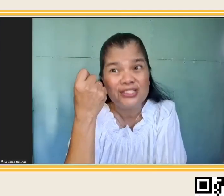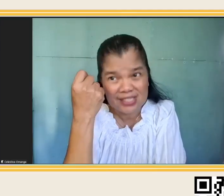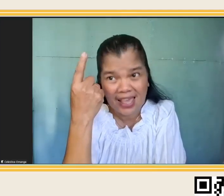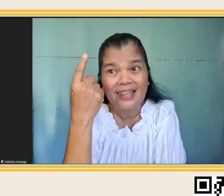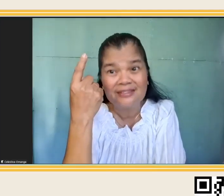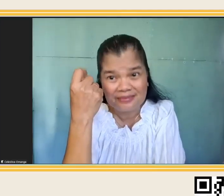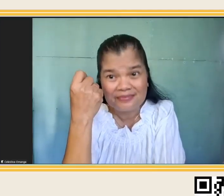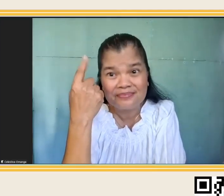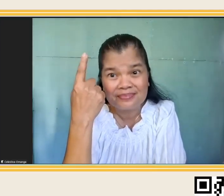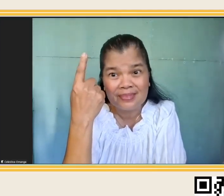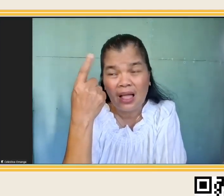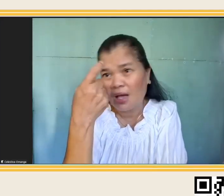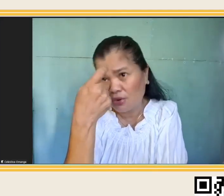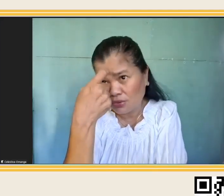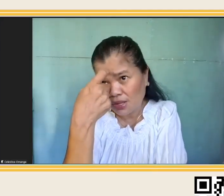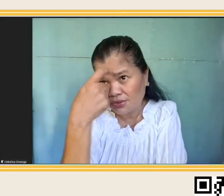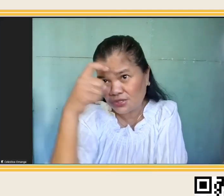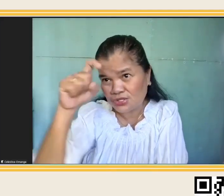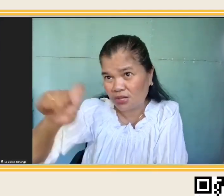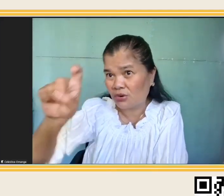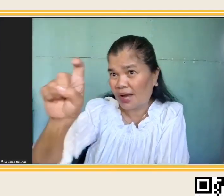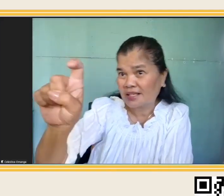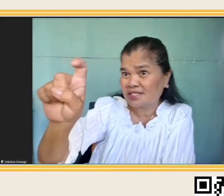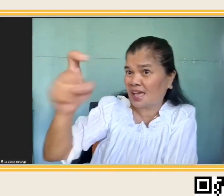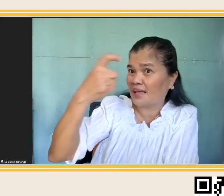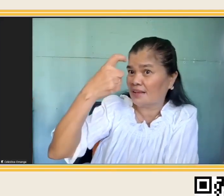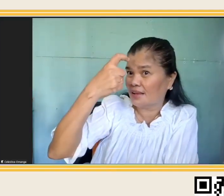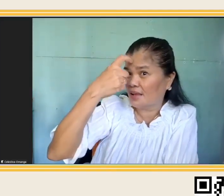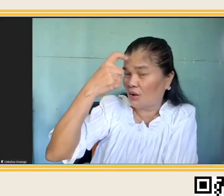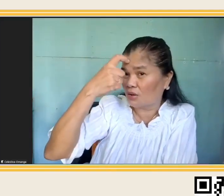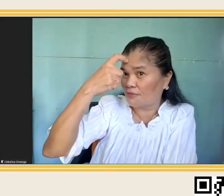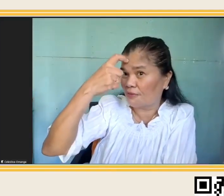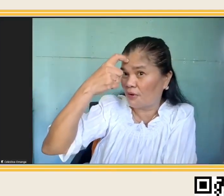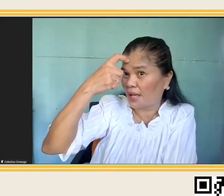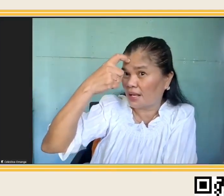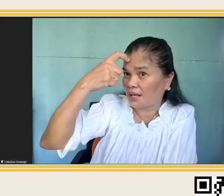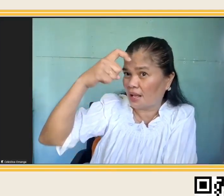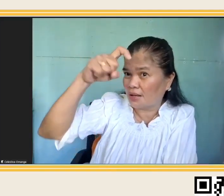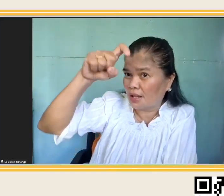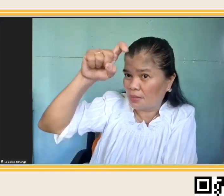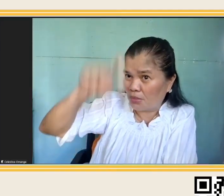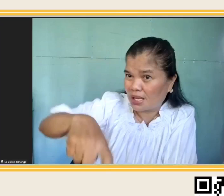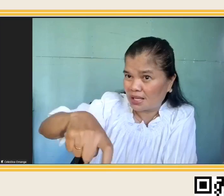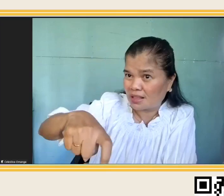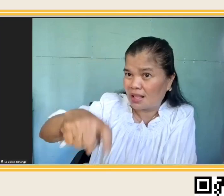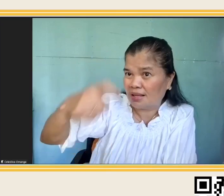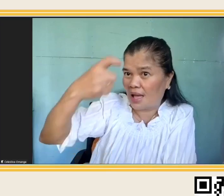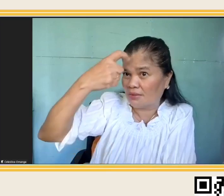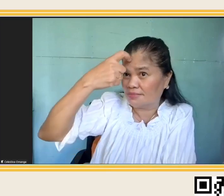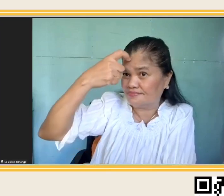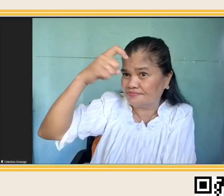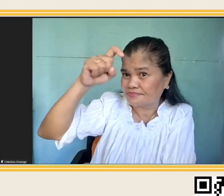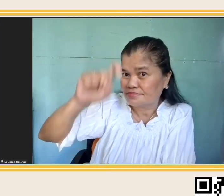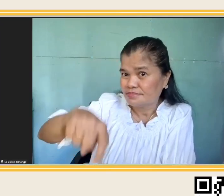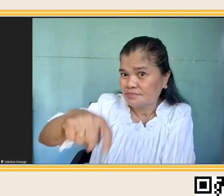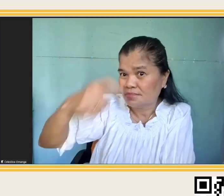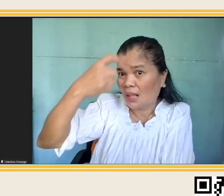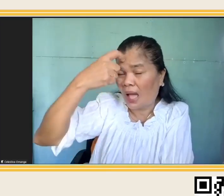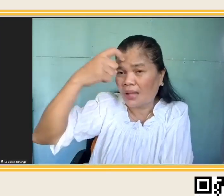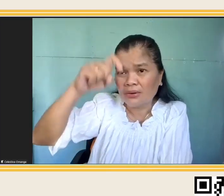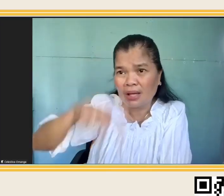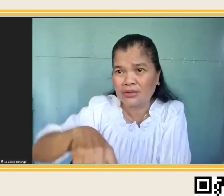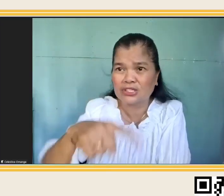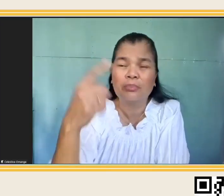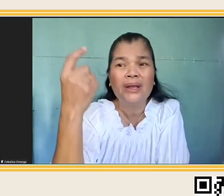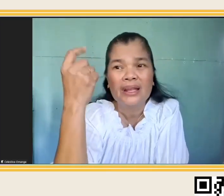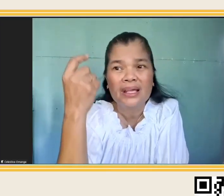I understand. I don't understand. Your X hand in your forehead and then bring it down.